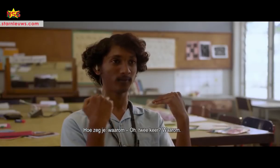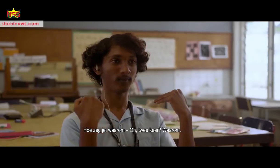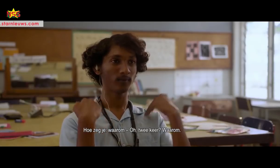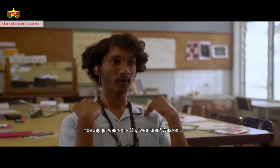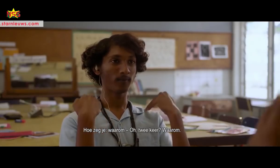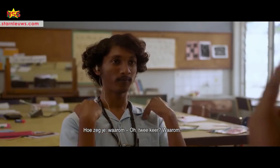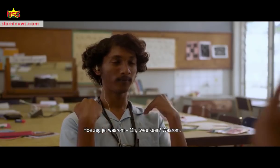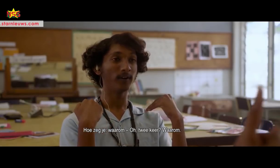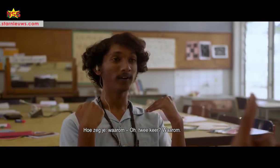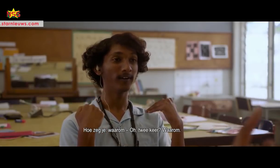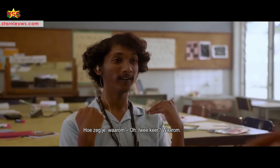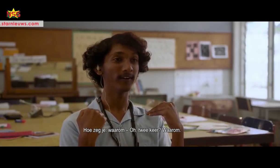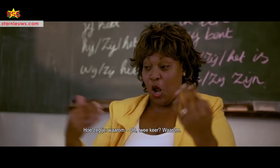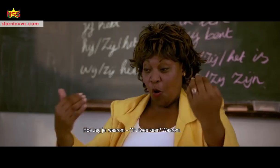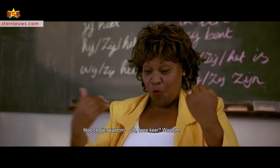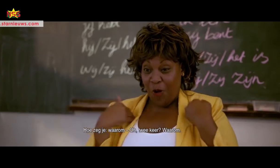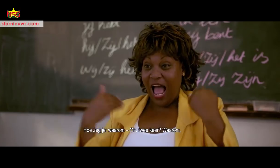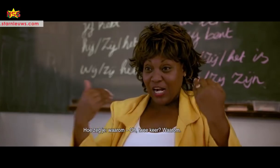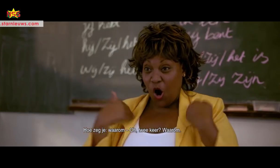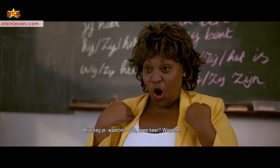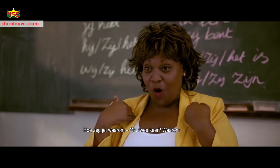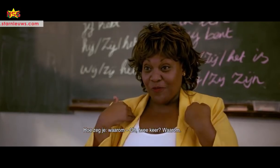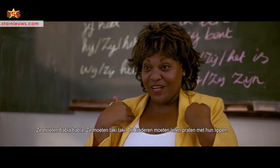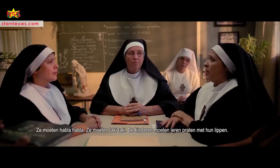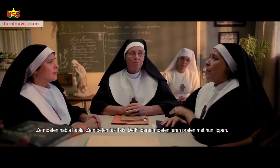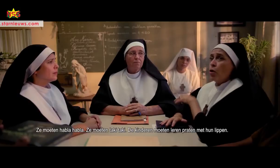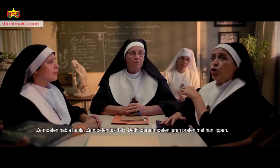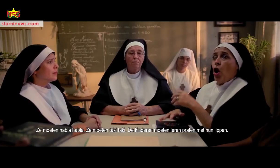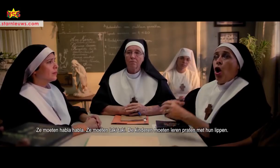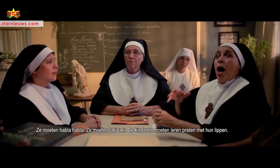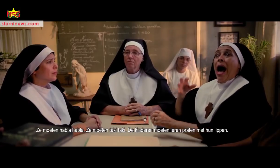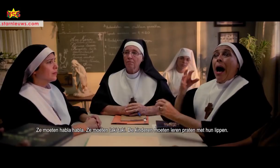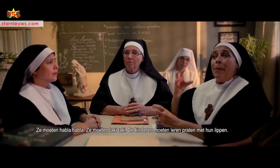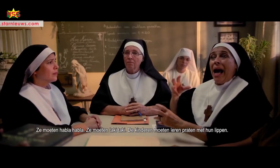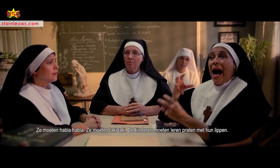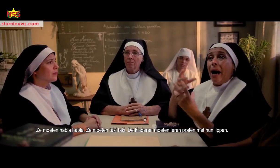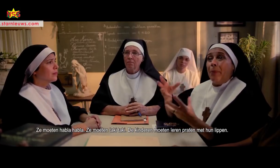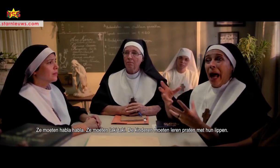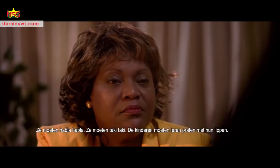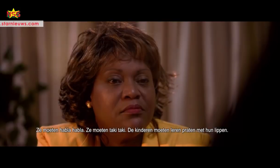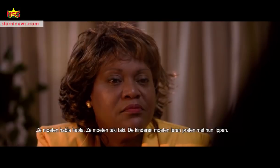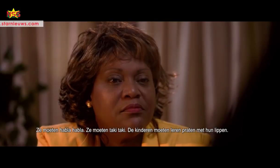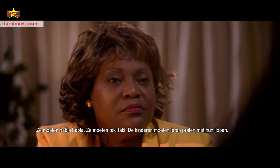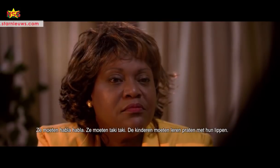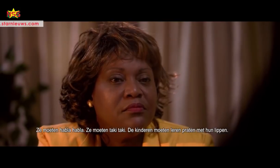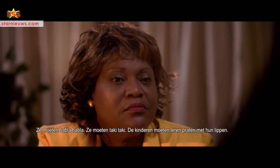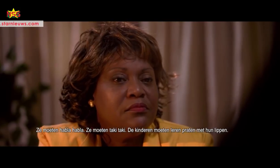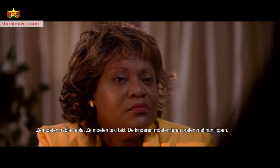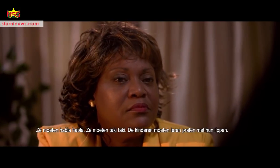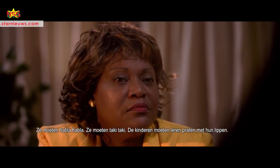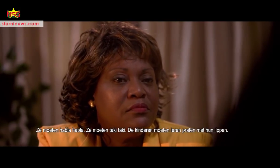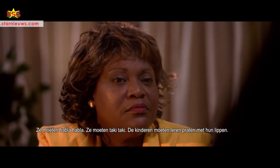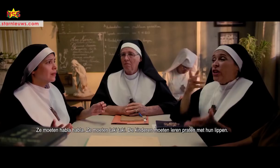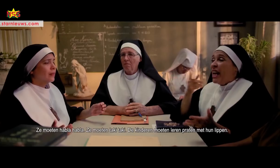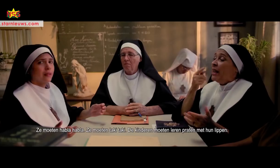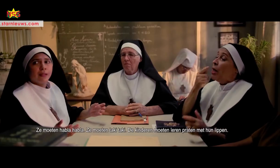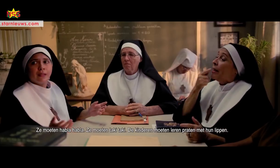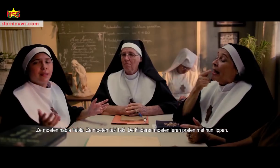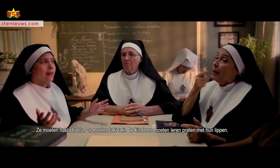Waarom? Op twee keer. Waarom? Ze must habla, habla. Ze must taki, taki. De pitje moest levi taki